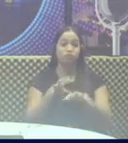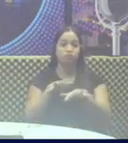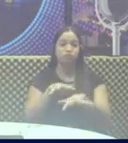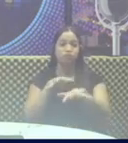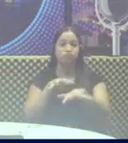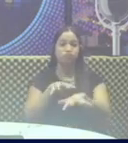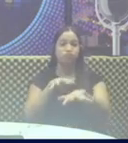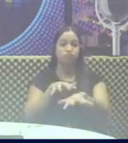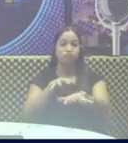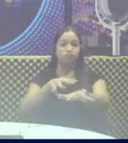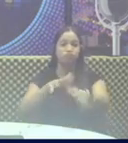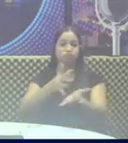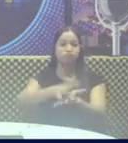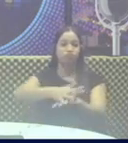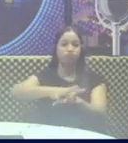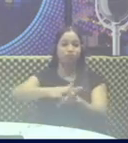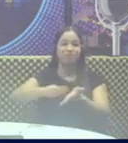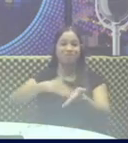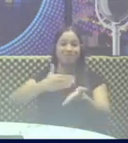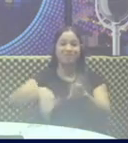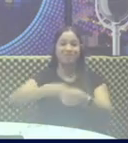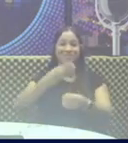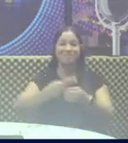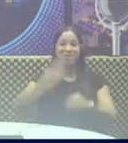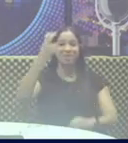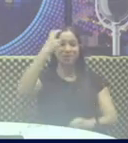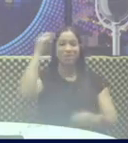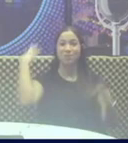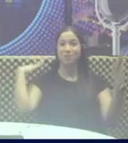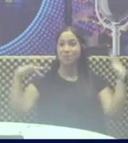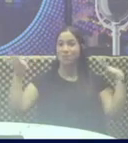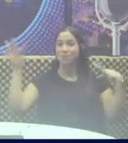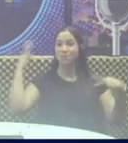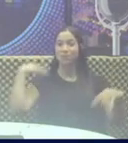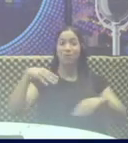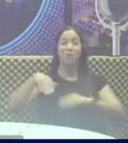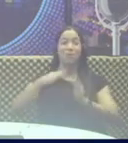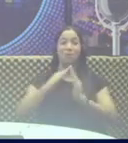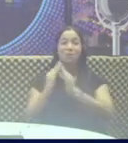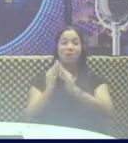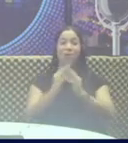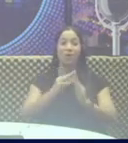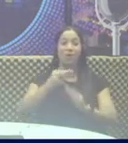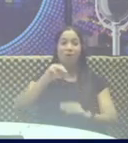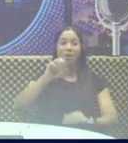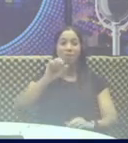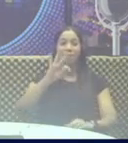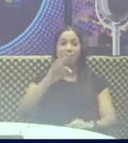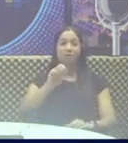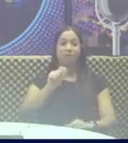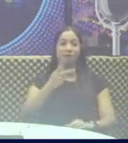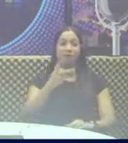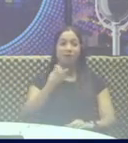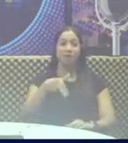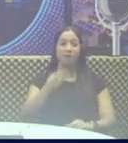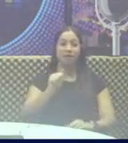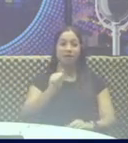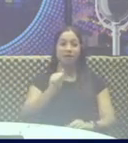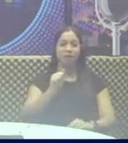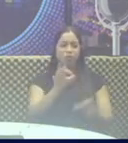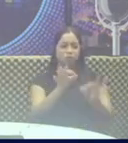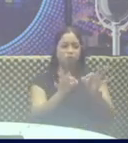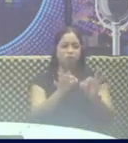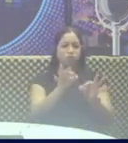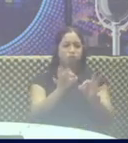no sambódromo montado pela Secretaria Municipal de Cultura e Turismo no bairro Marta Helena. A apuração pelos jurados ocorreu